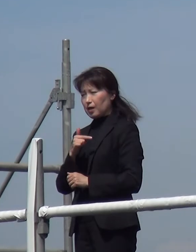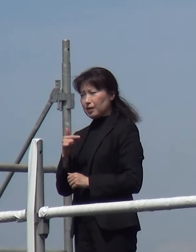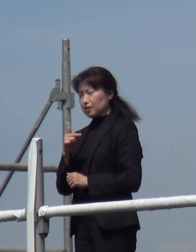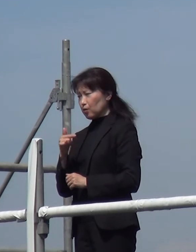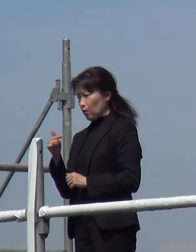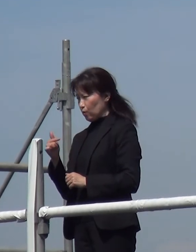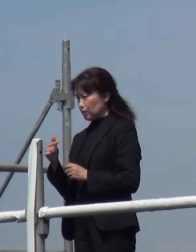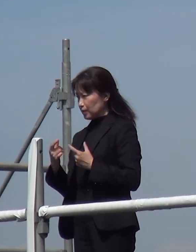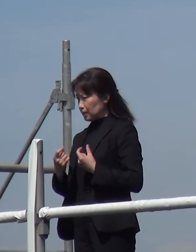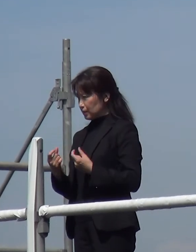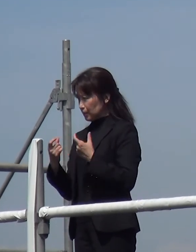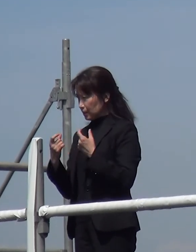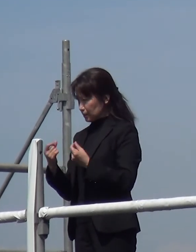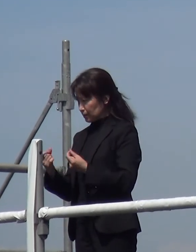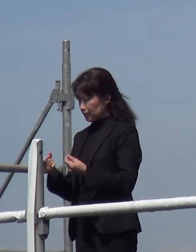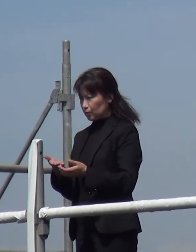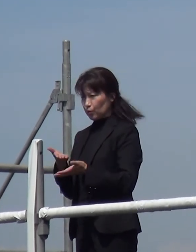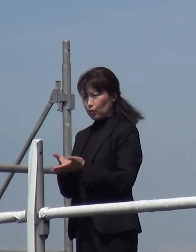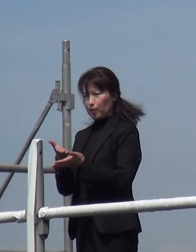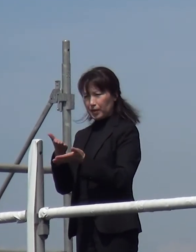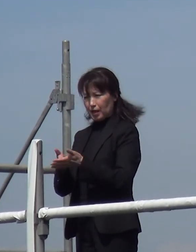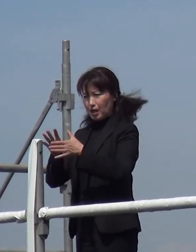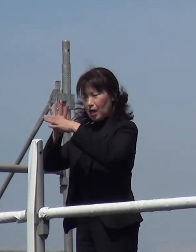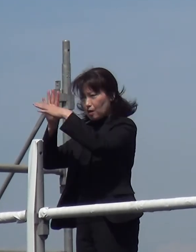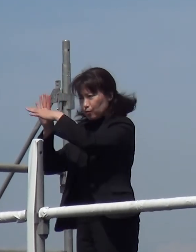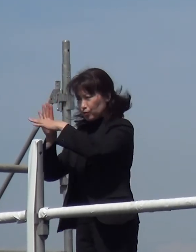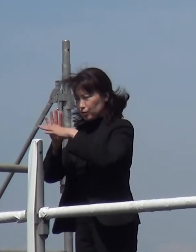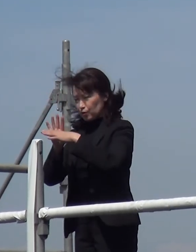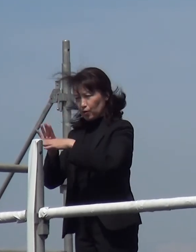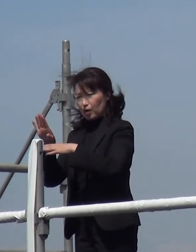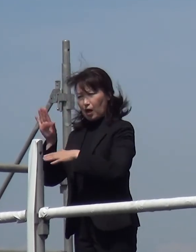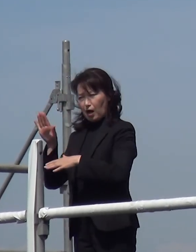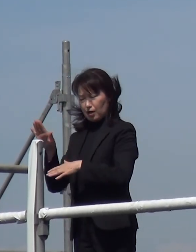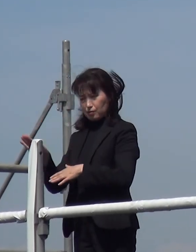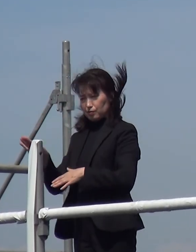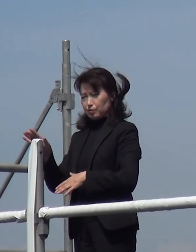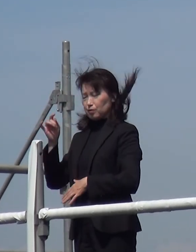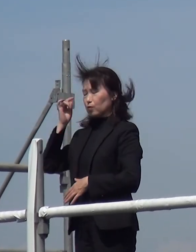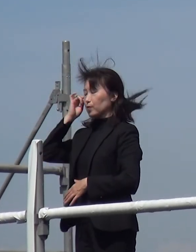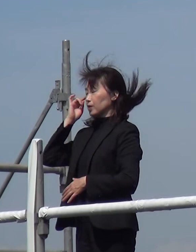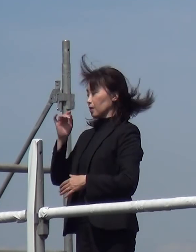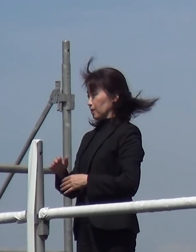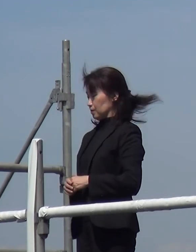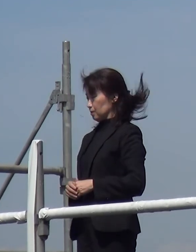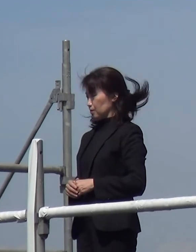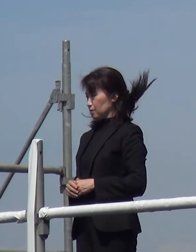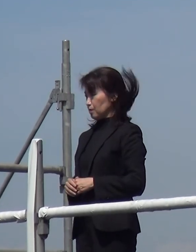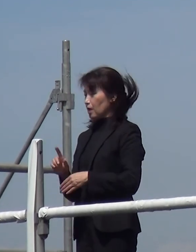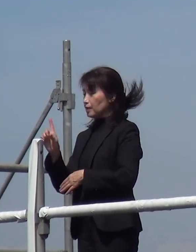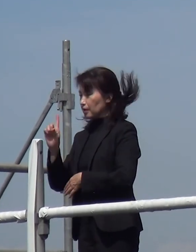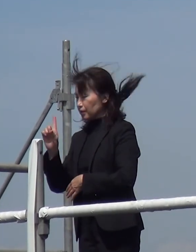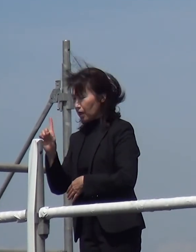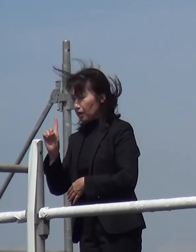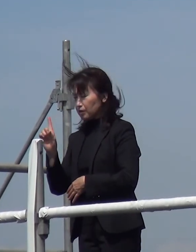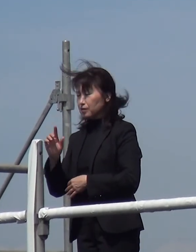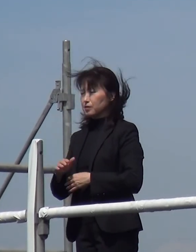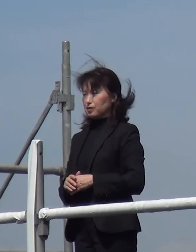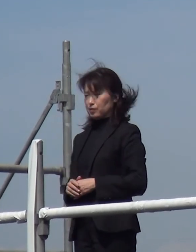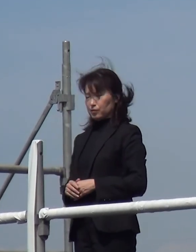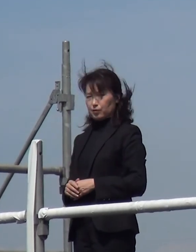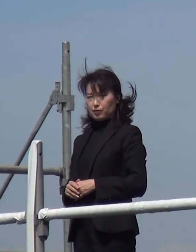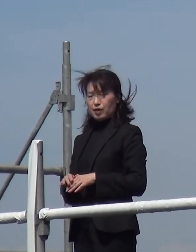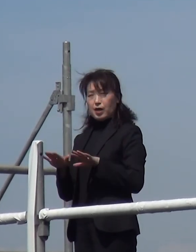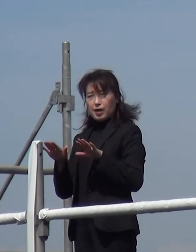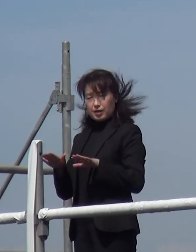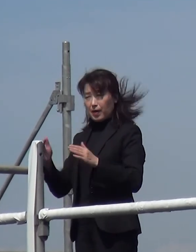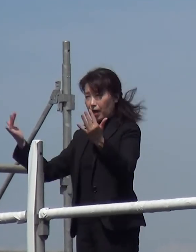確実に述べた文章があると私は思うんです。それはですね、今ここに集ま